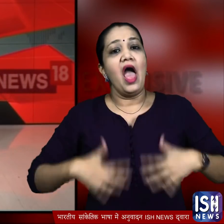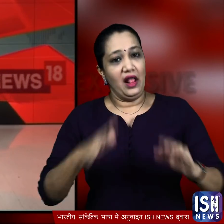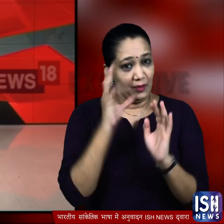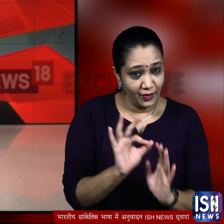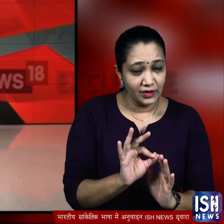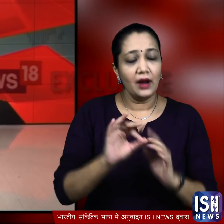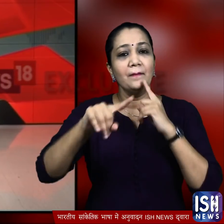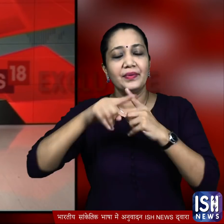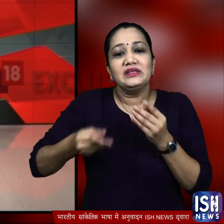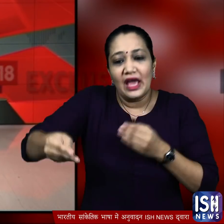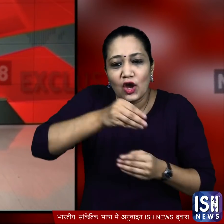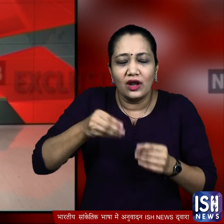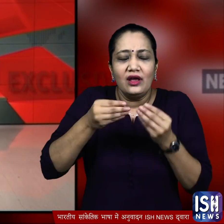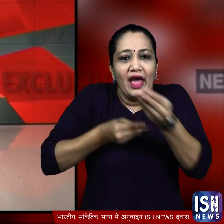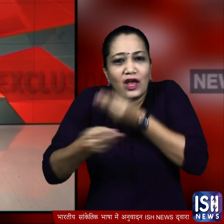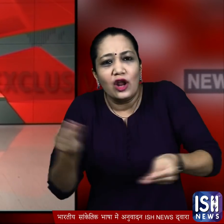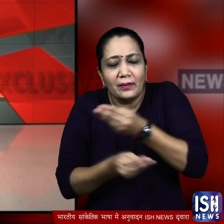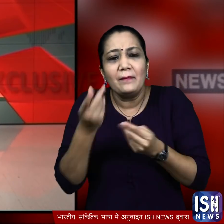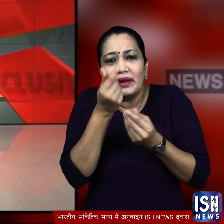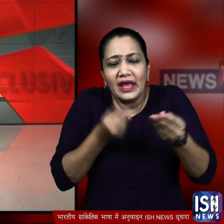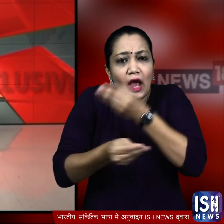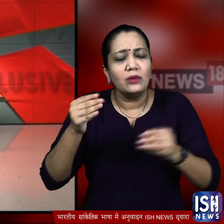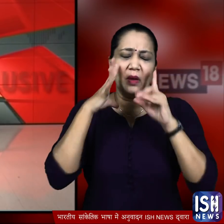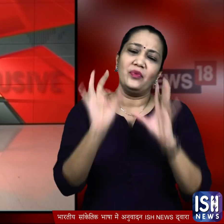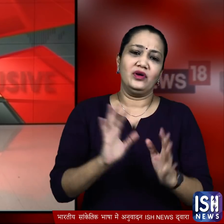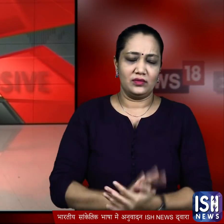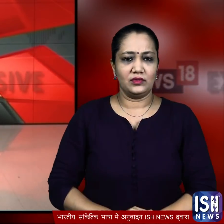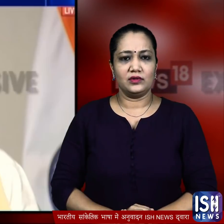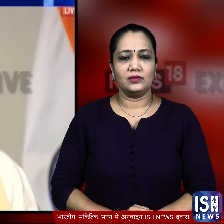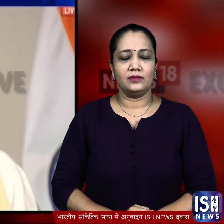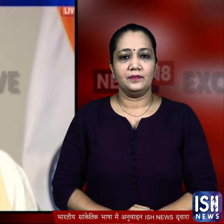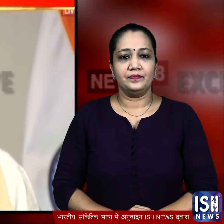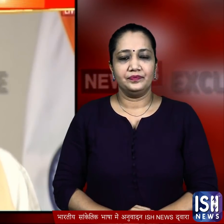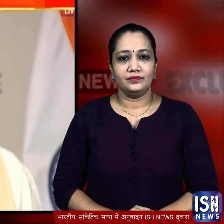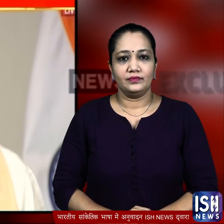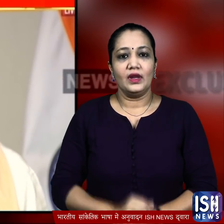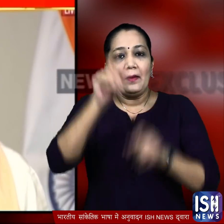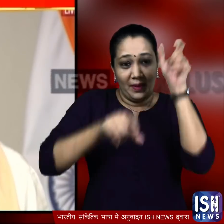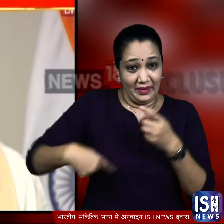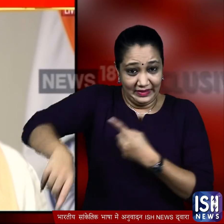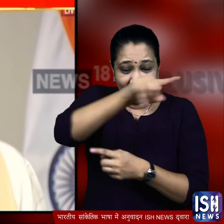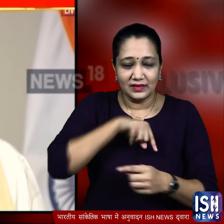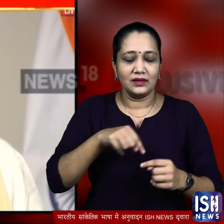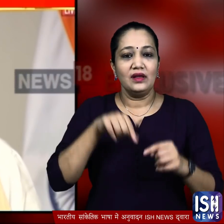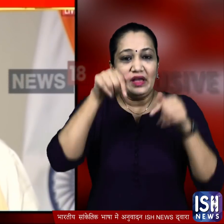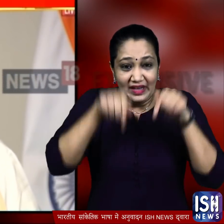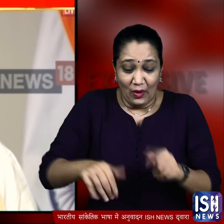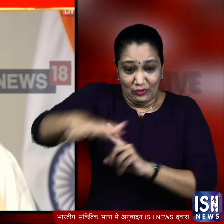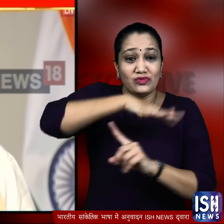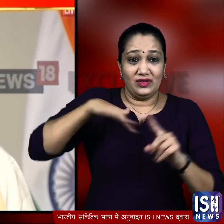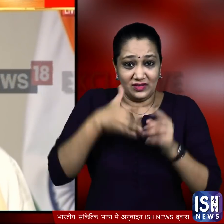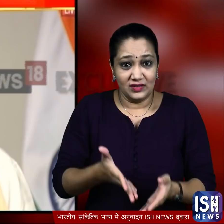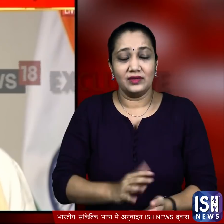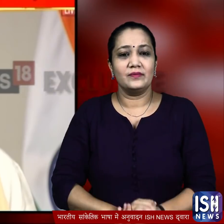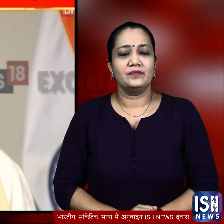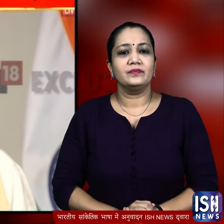सेहत के साथ अर्थव्यवस्था की सेहत का भी ध्यान रखना जरूरी है। साथियों, आज की स्थिति